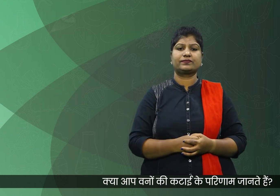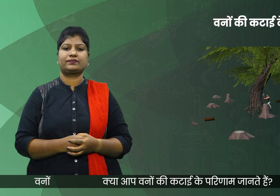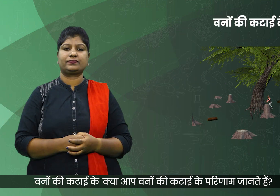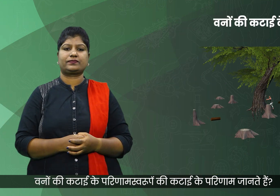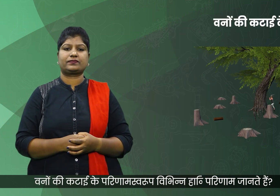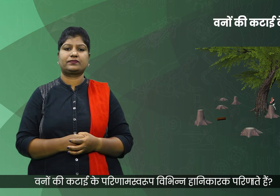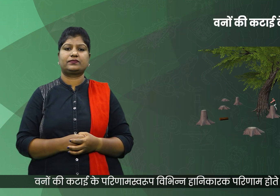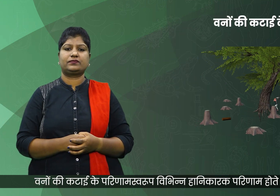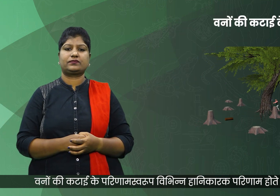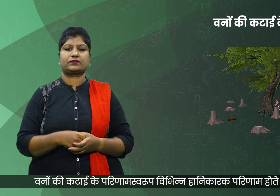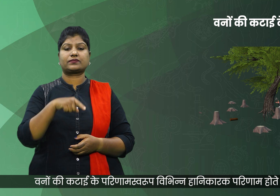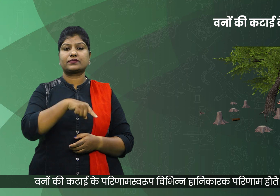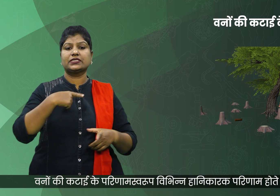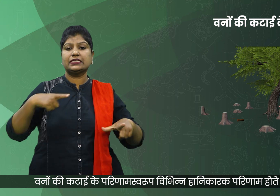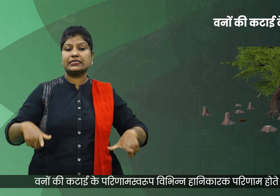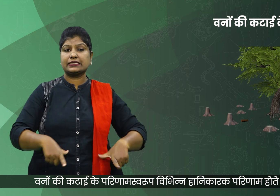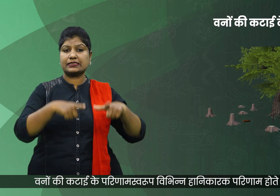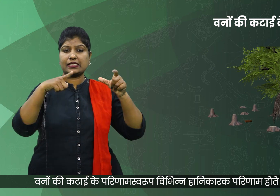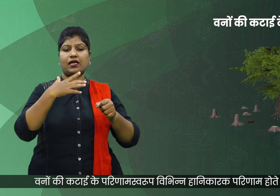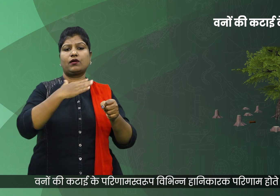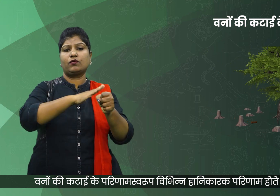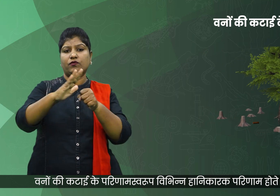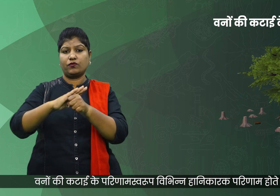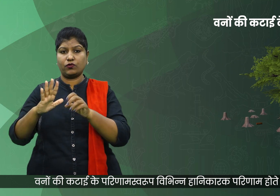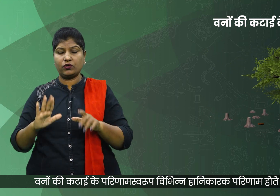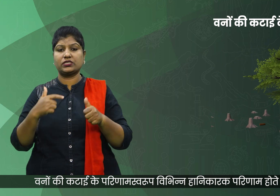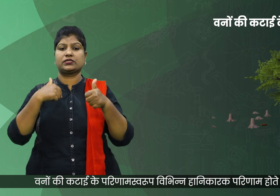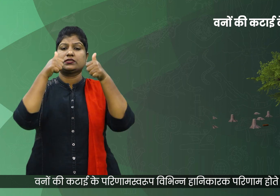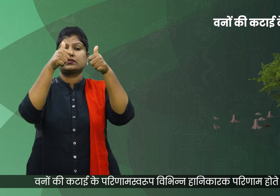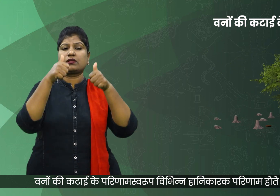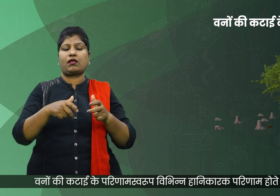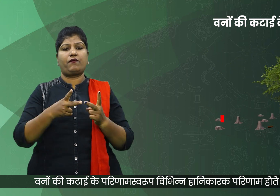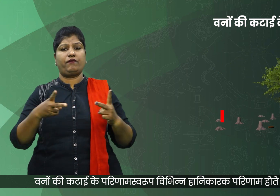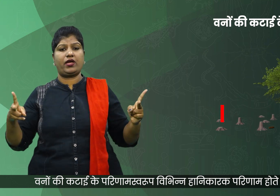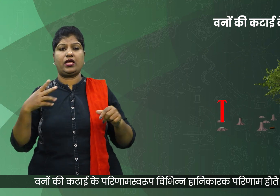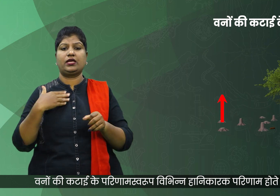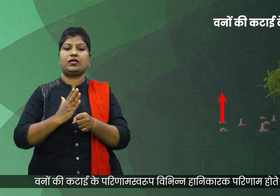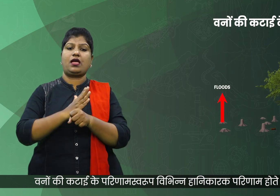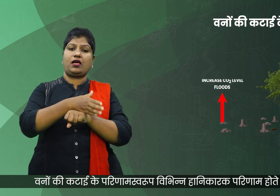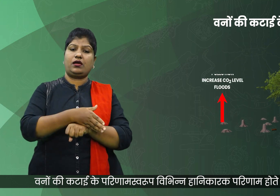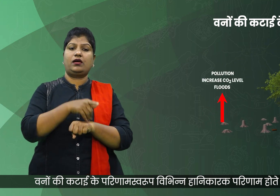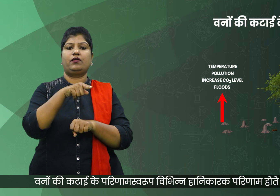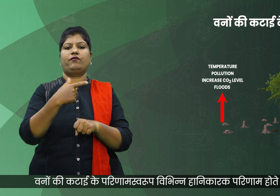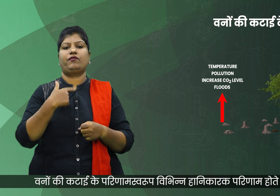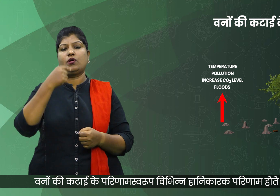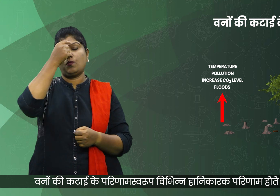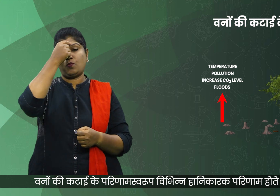वनो की कटाई के परणाम स्वरूप विभीन नहानी कारक परणाम होते हैं। जिसमें शामिल है,